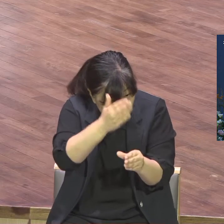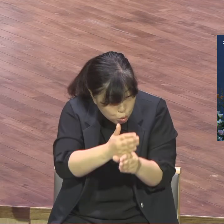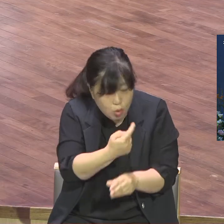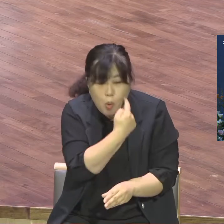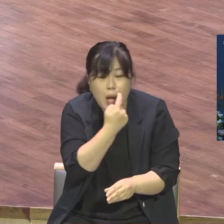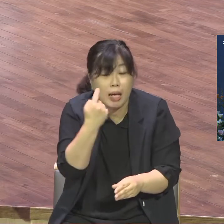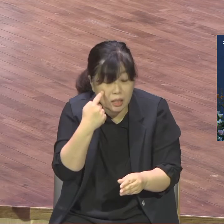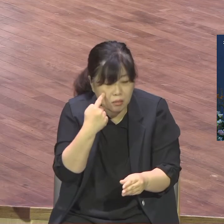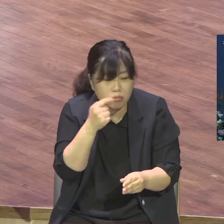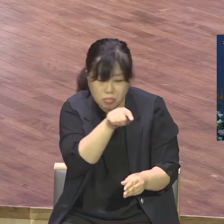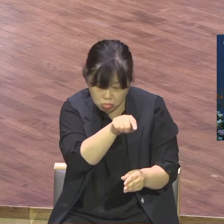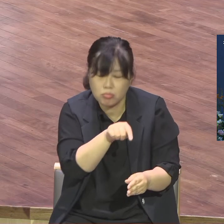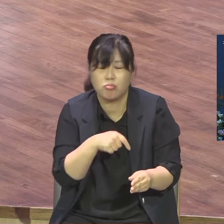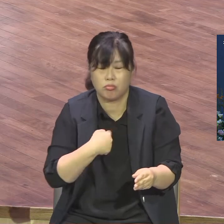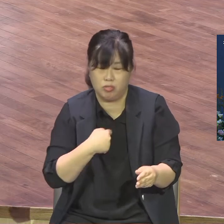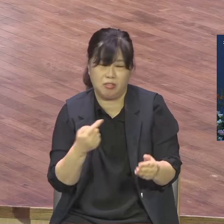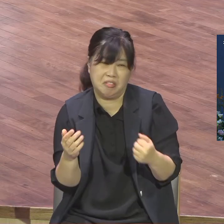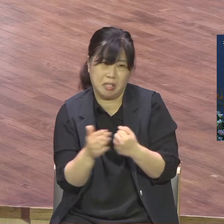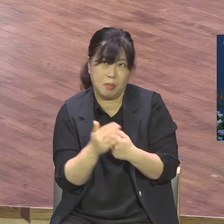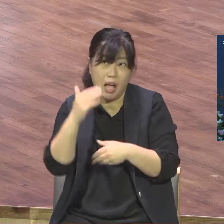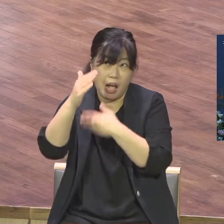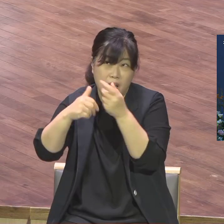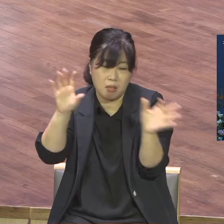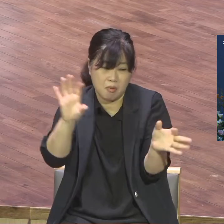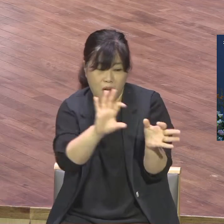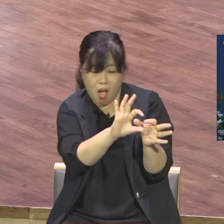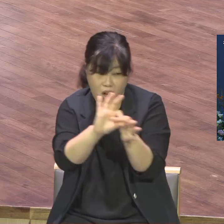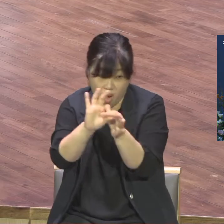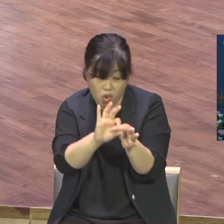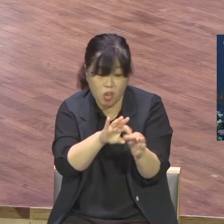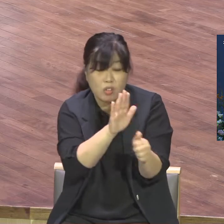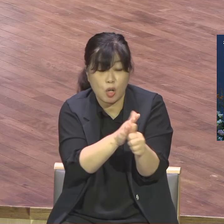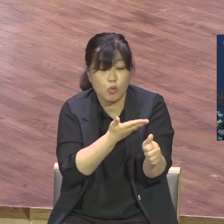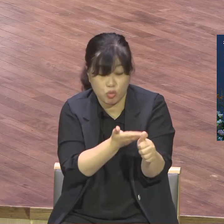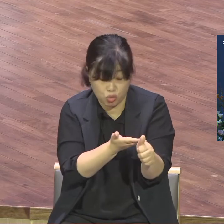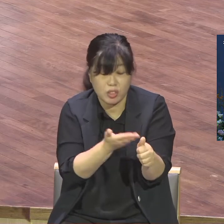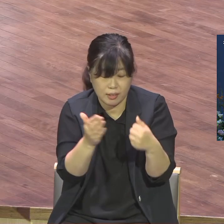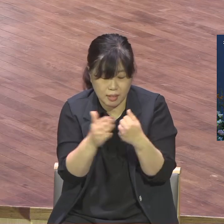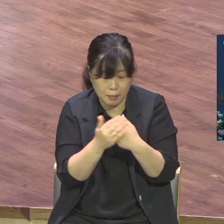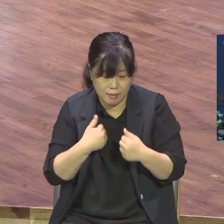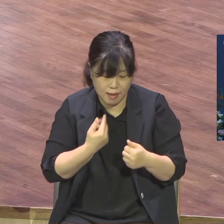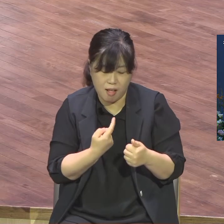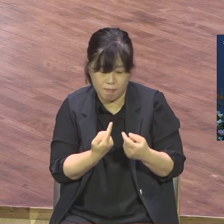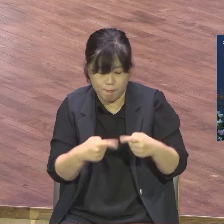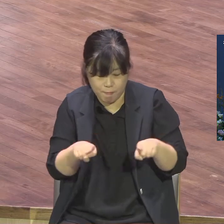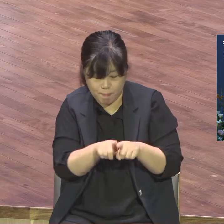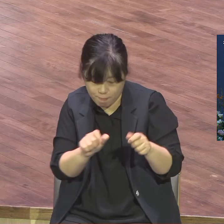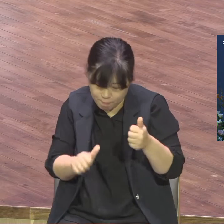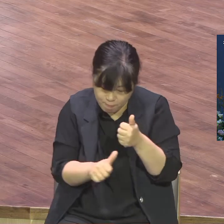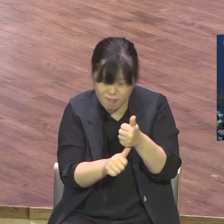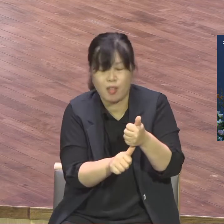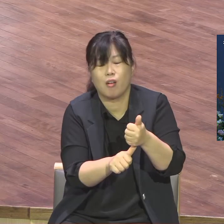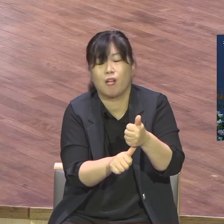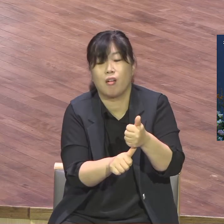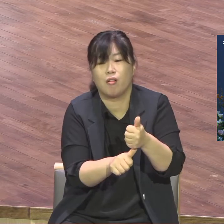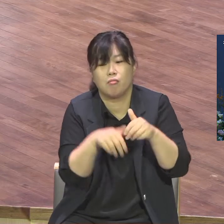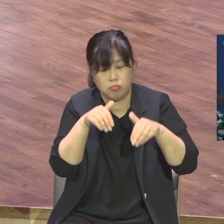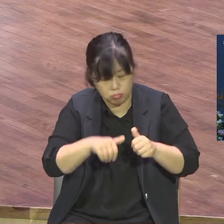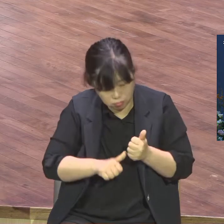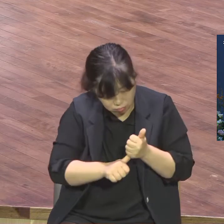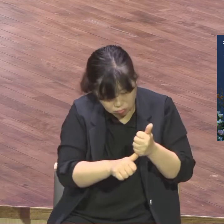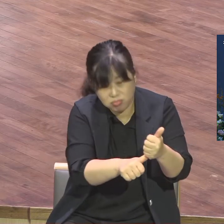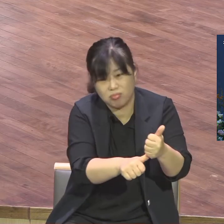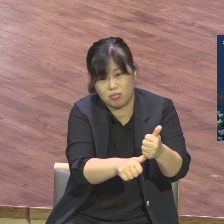그래서 하나님께서 참 이 예언계 모든 성도들 제가 봐도 아 하나님이 제게